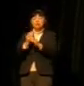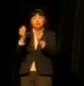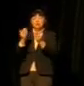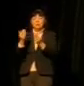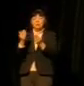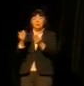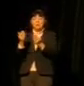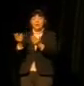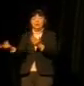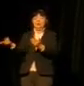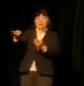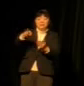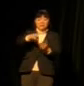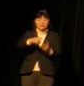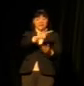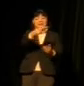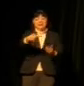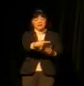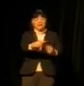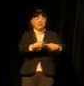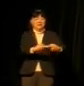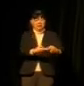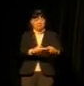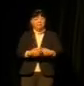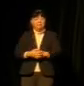して1階に入りました。